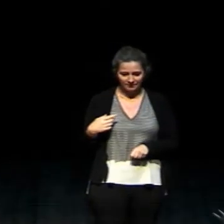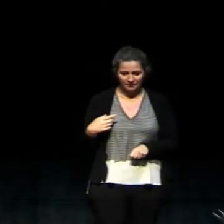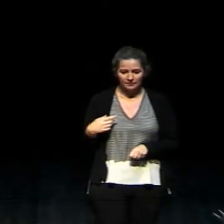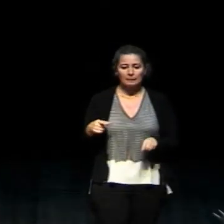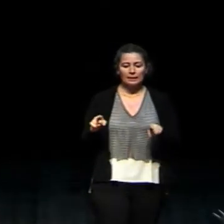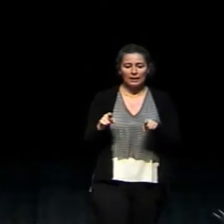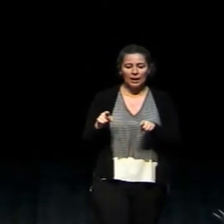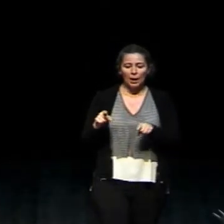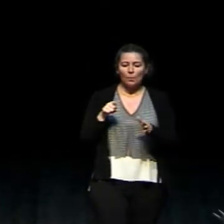Próximo.